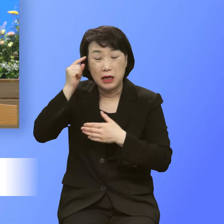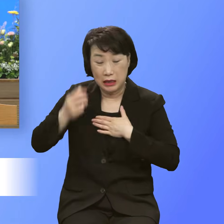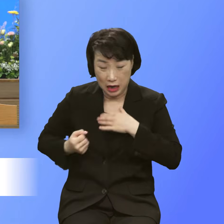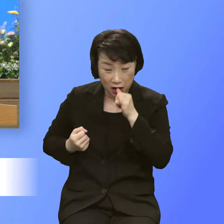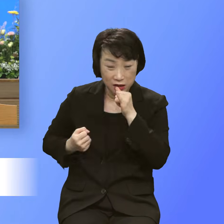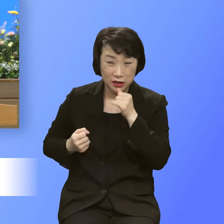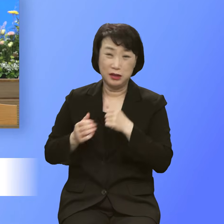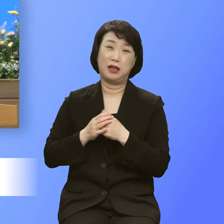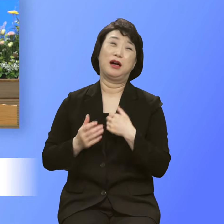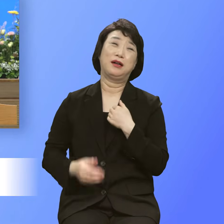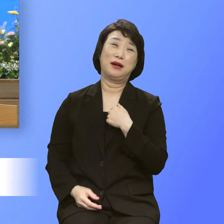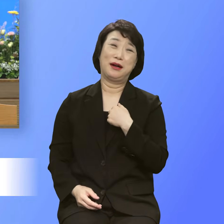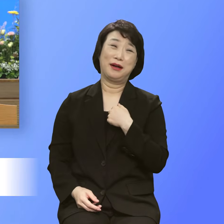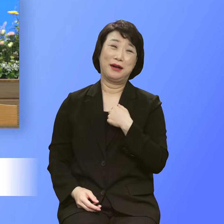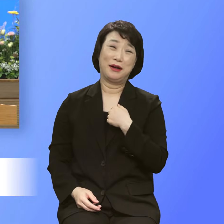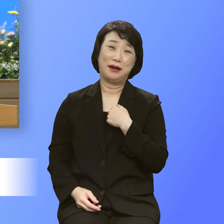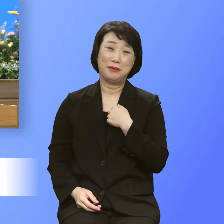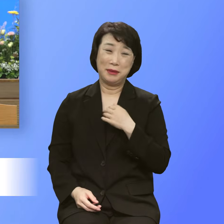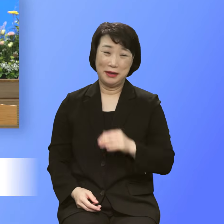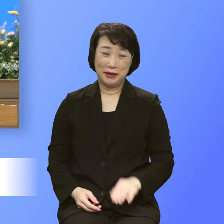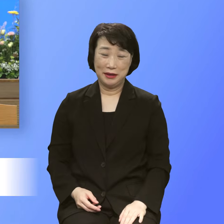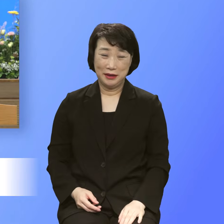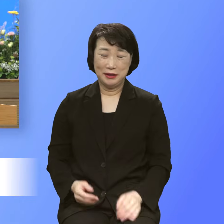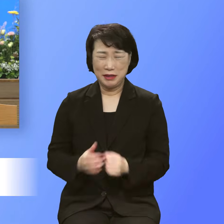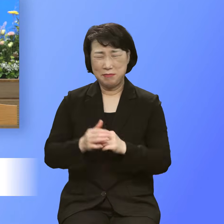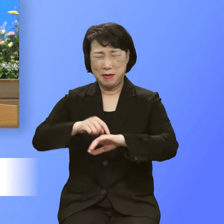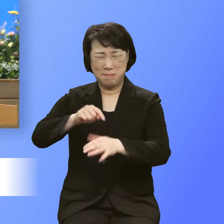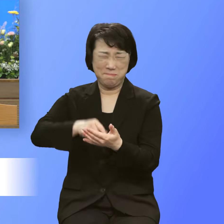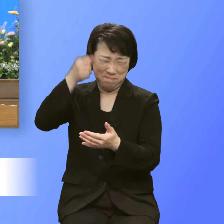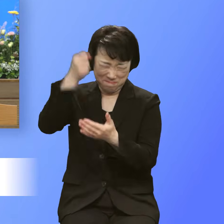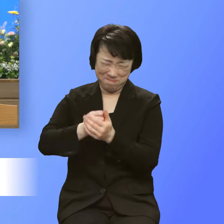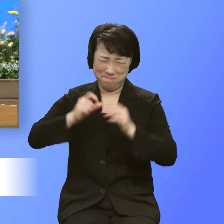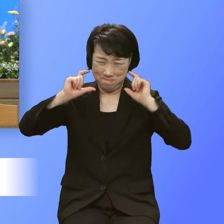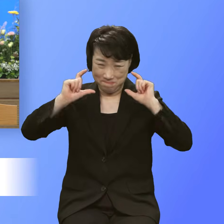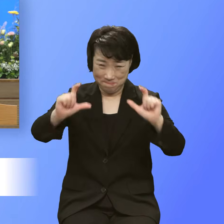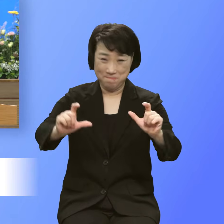내 안에 있기 때문에 그렇게 결정하는 거 아니에요.